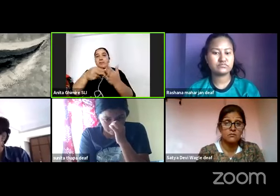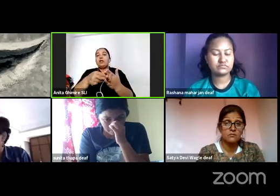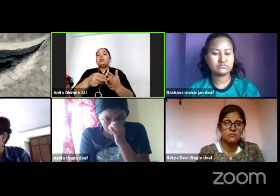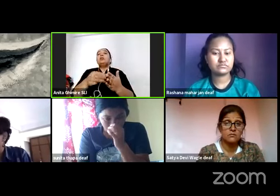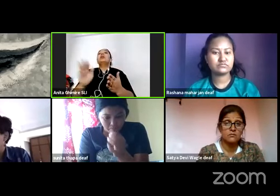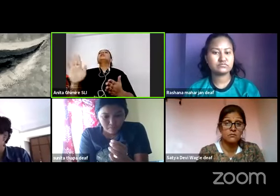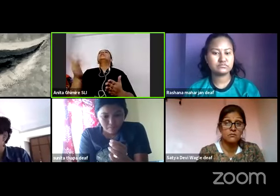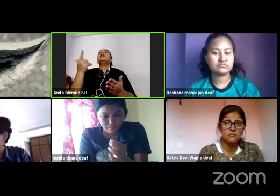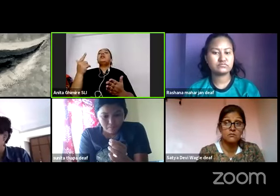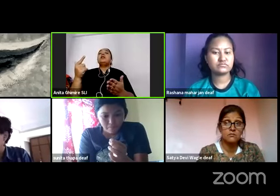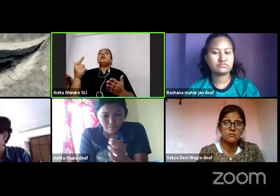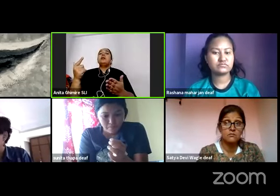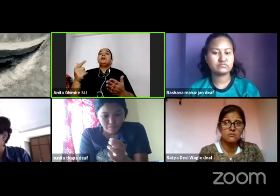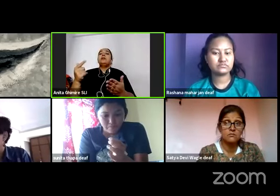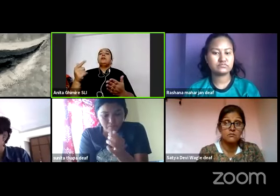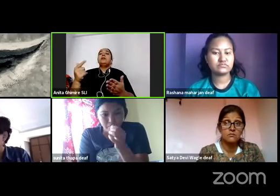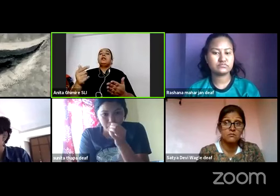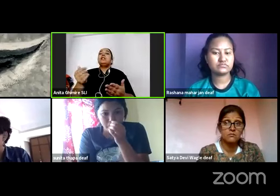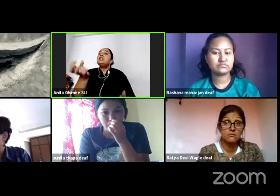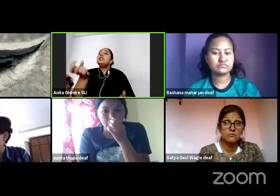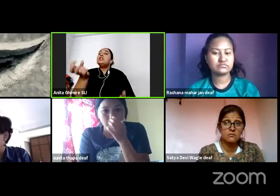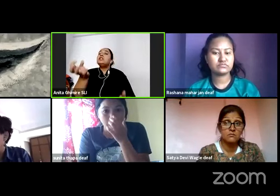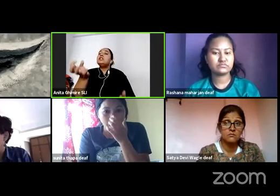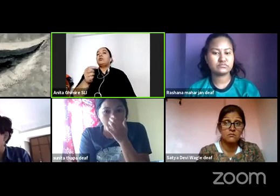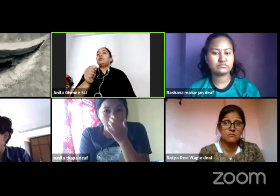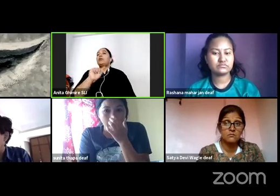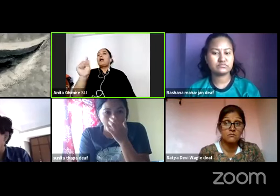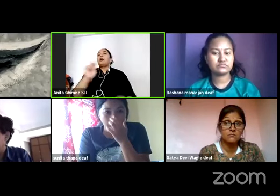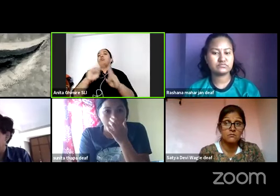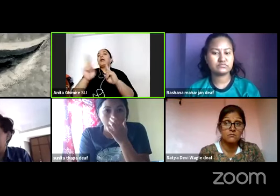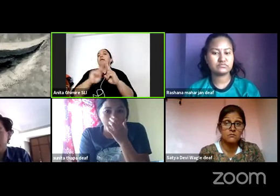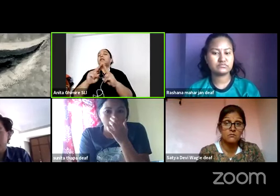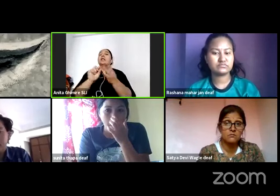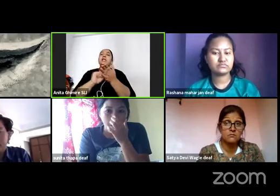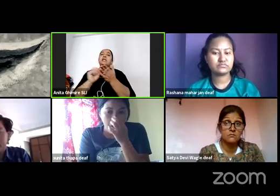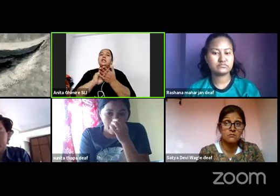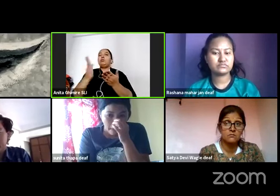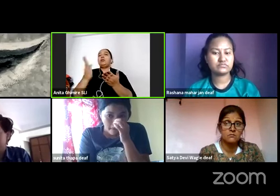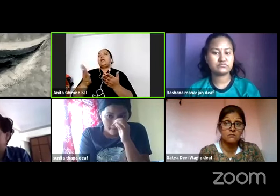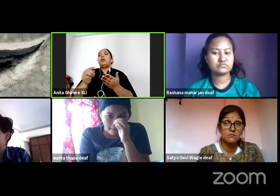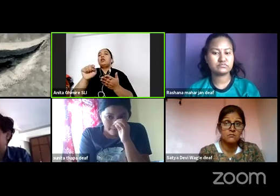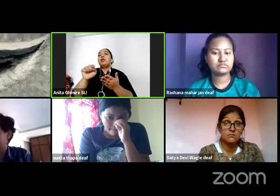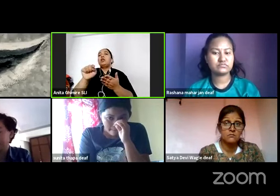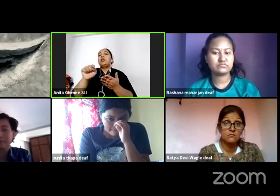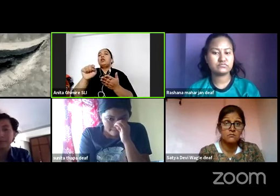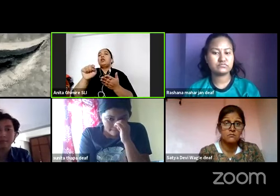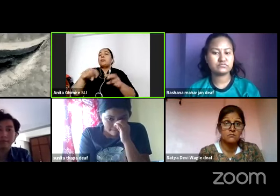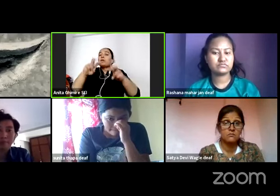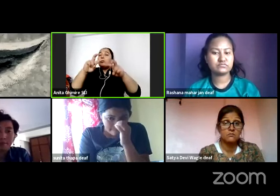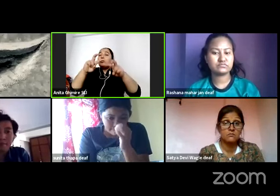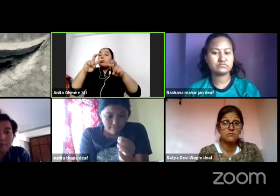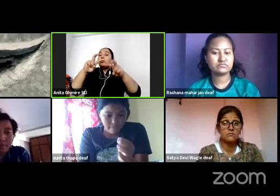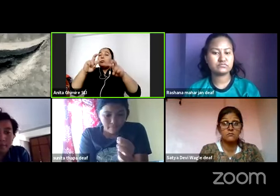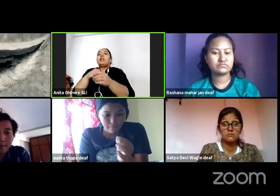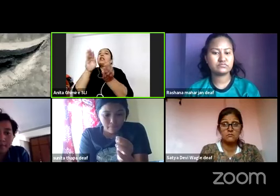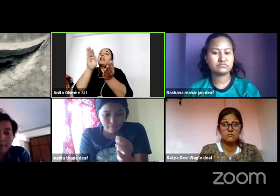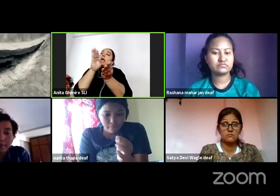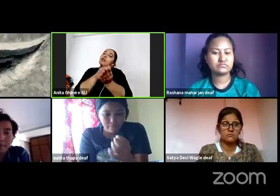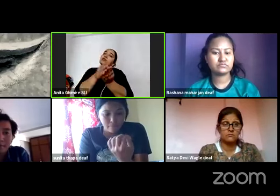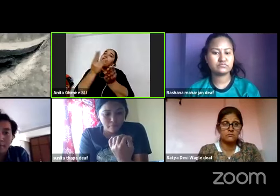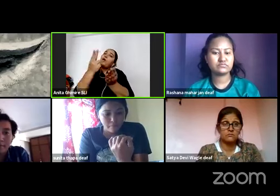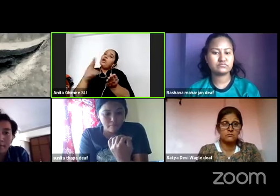लिभ्ड एक्सपिरियन्स भनेर अघि नै तपाईँको कम्पोनेन्ट तपाईँको रिसर्चको कम्पोनेन्टमा चाहिँ तपाईँले राख्नु भएको छ एक्सपिरियन्सको कुराहरू.